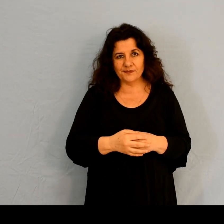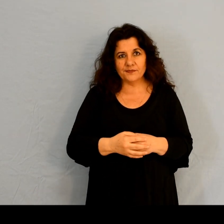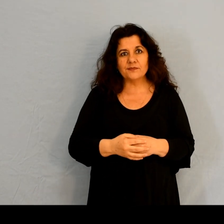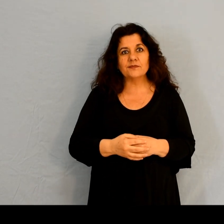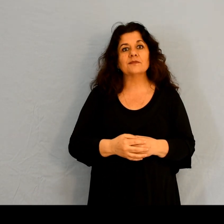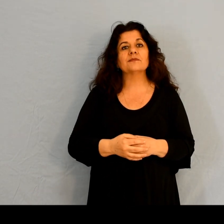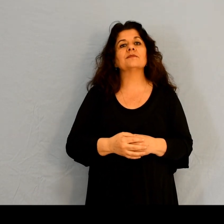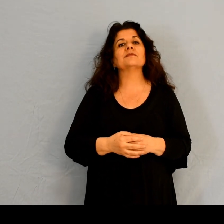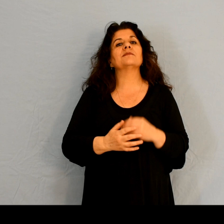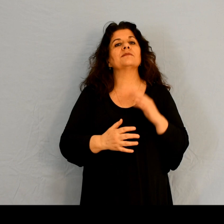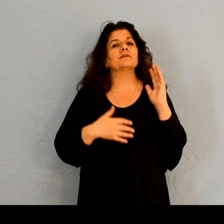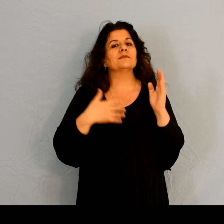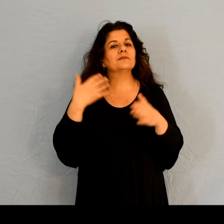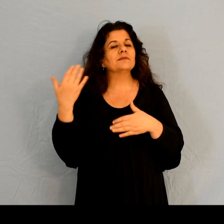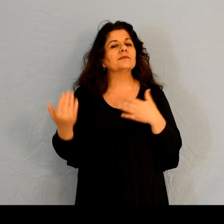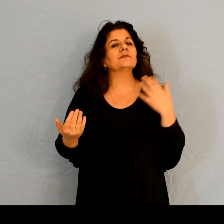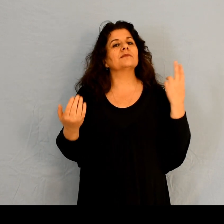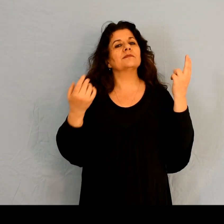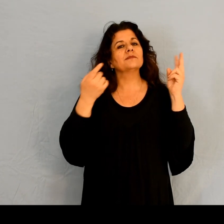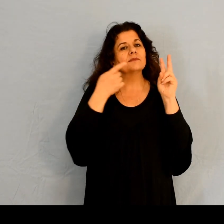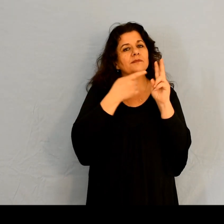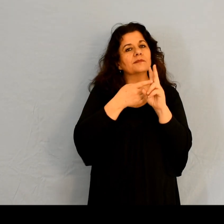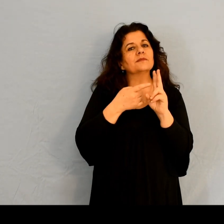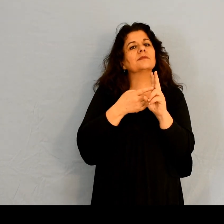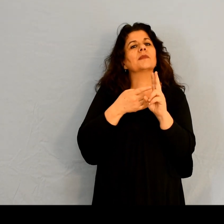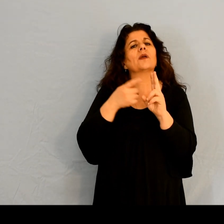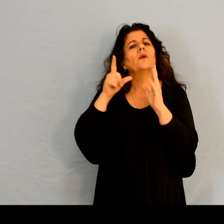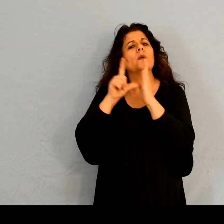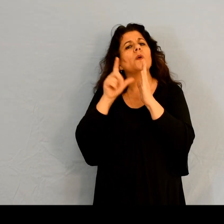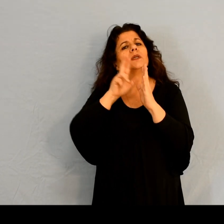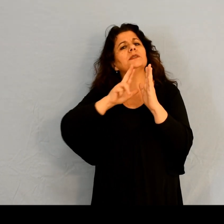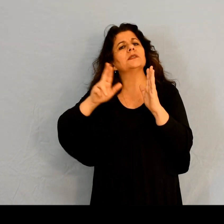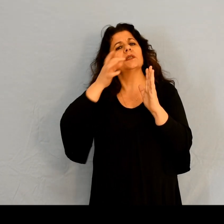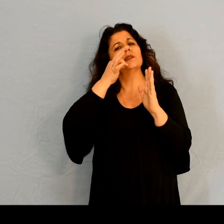Lorsqu'ils eurent achevé tout ce que prescrivait la loi du Seigneur,